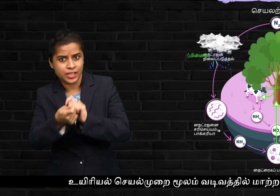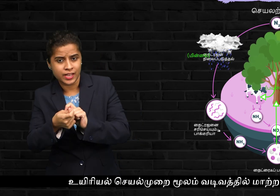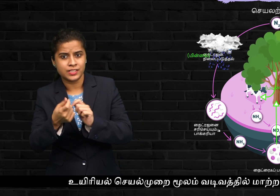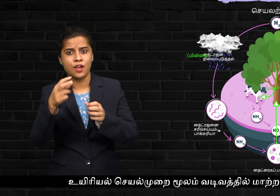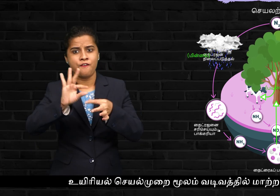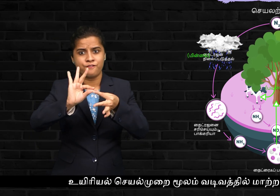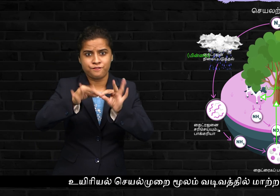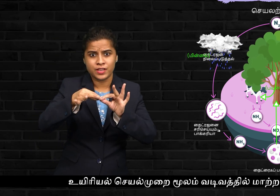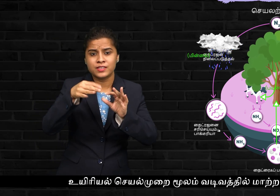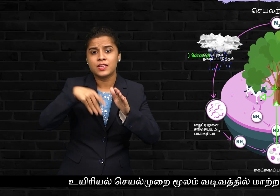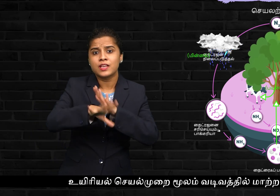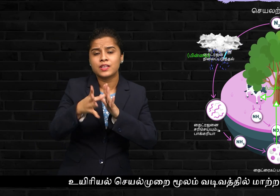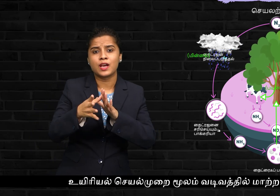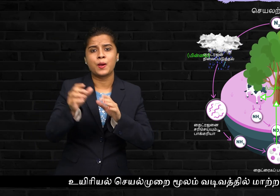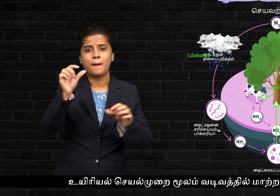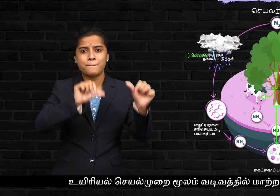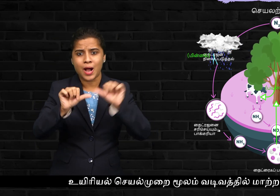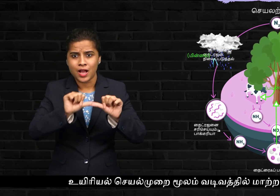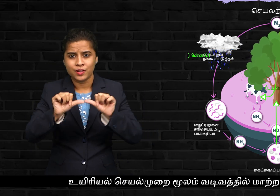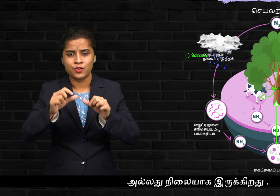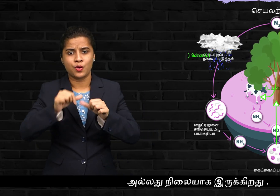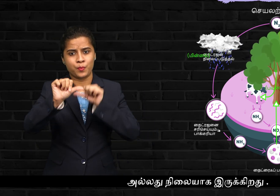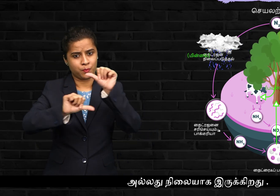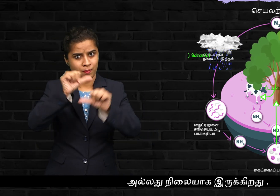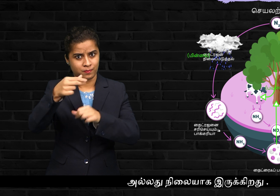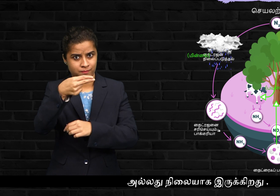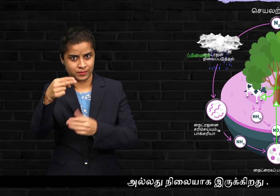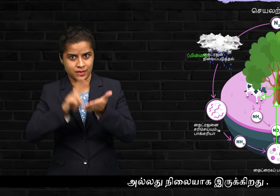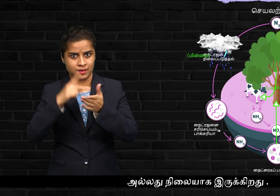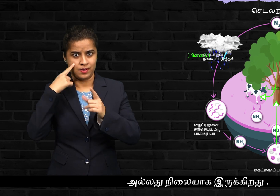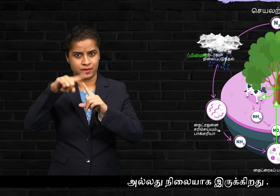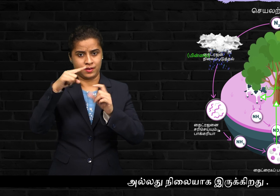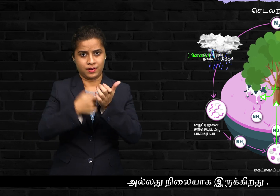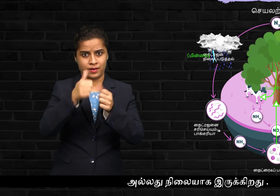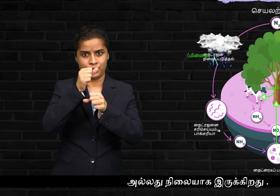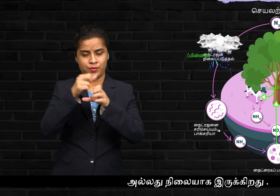மூலம் வடிவத்தில் மாறுபடுகிறது அல்லது நிலையாக இருக்கிறது.